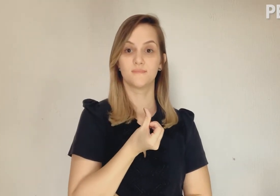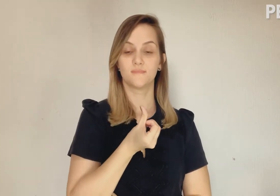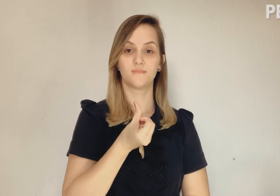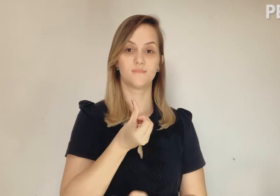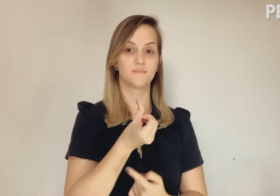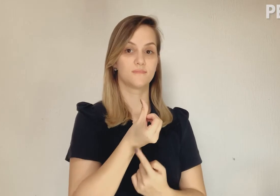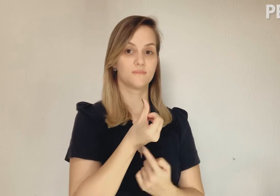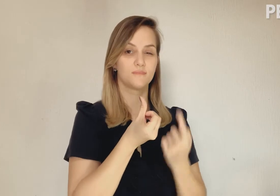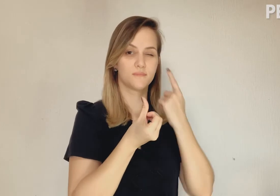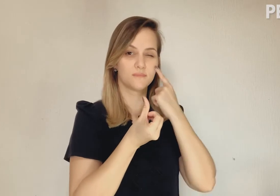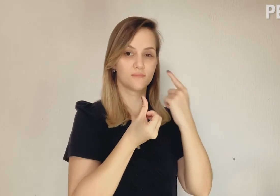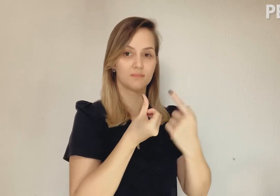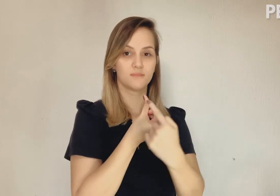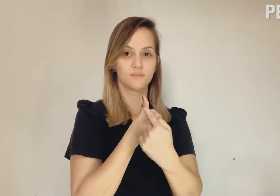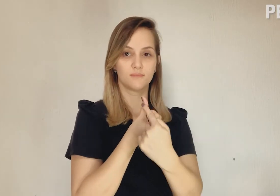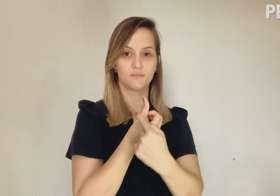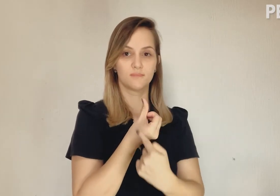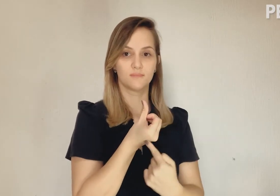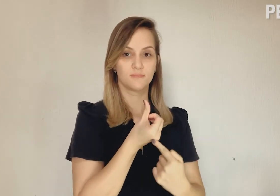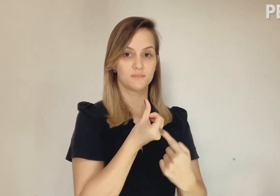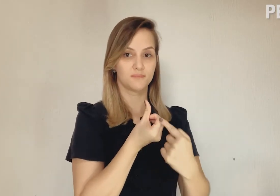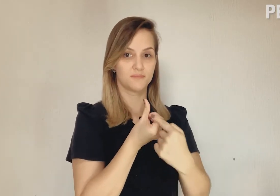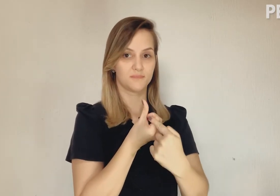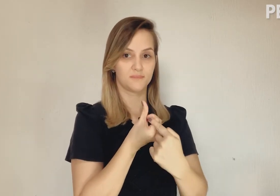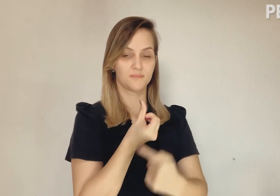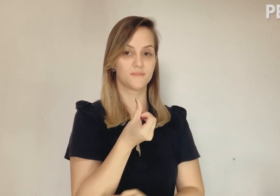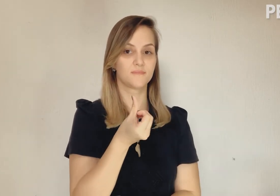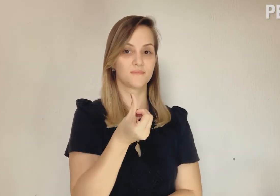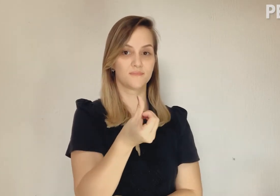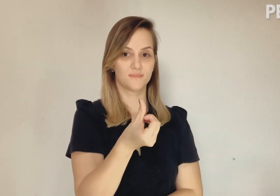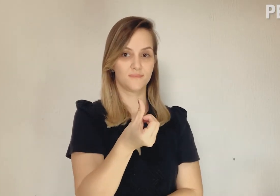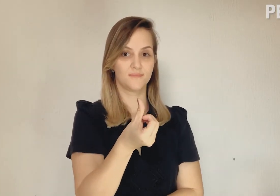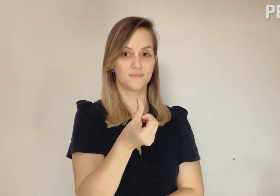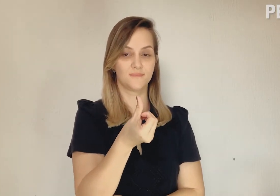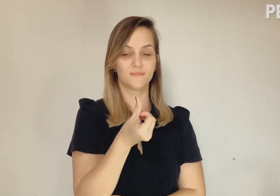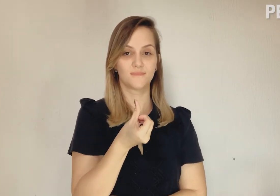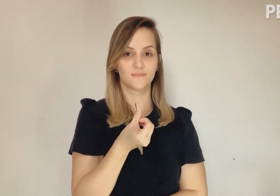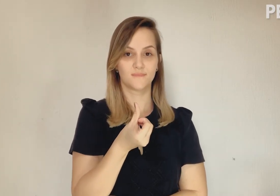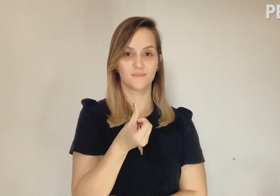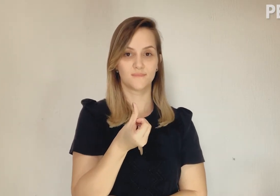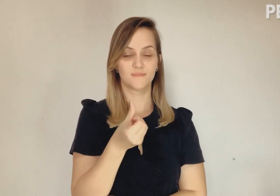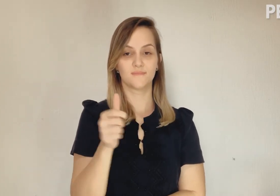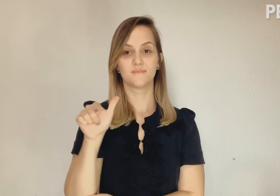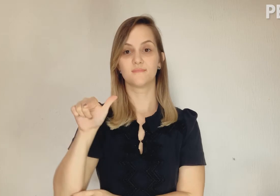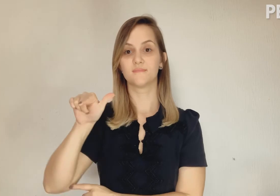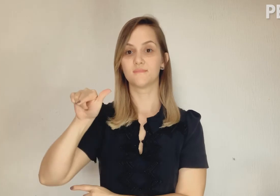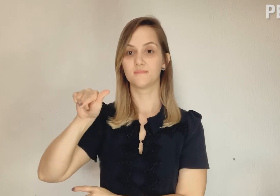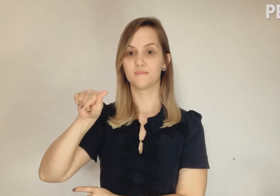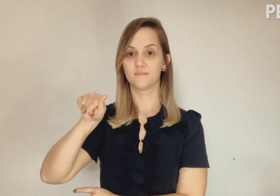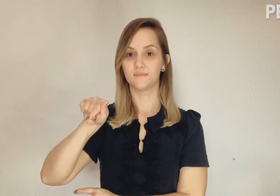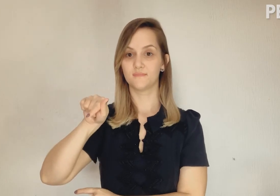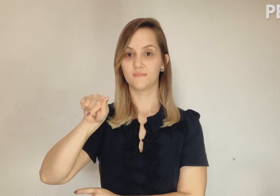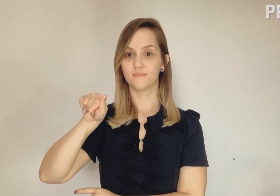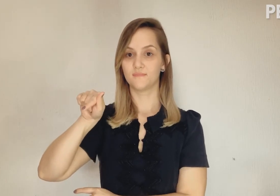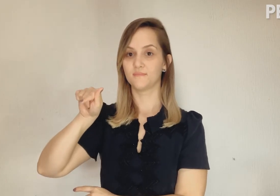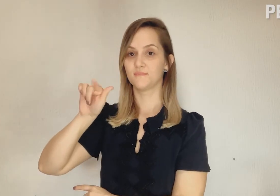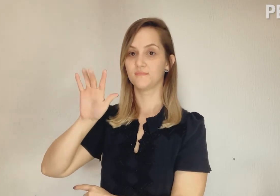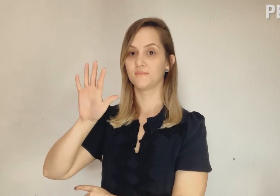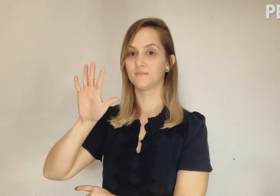6. Veja que meu dedo polegar indica para cima e faz o formato do número 6.